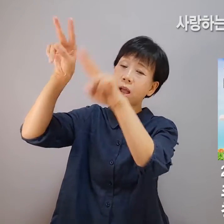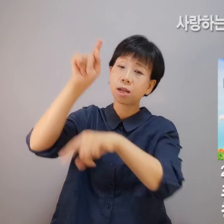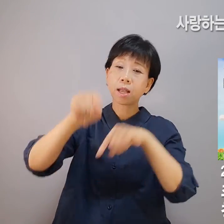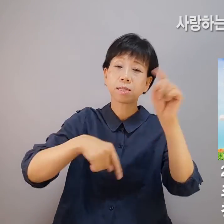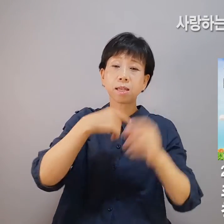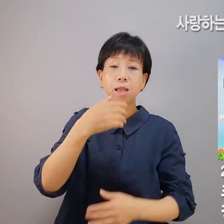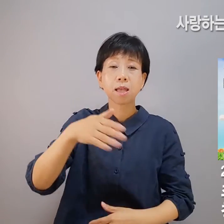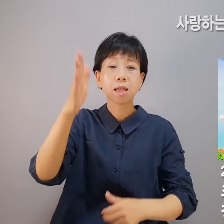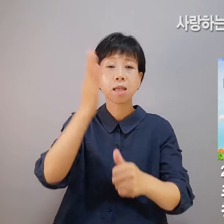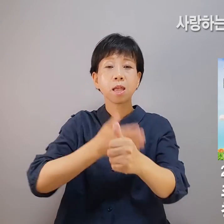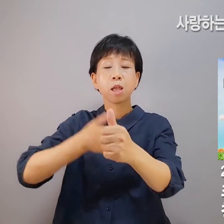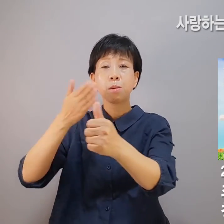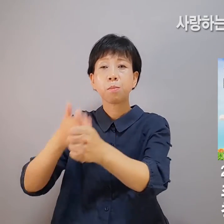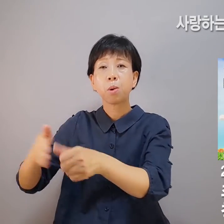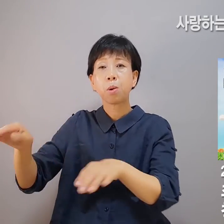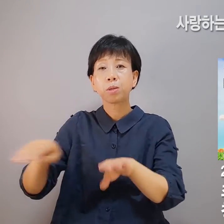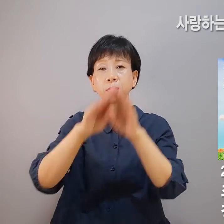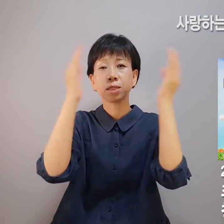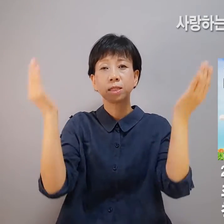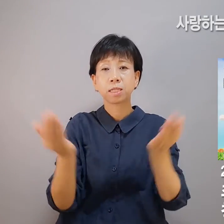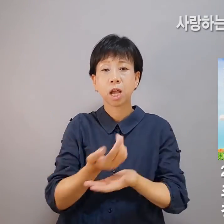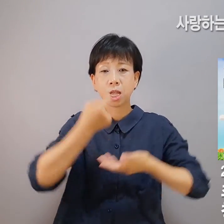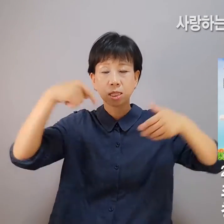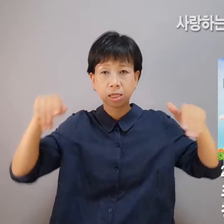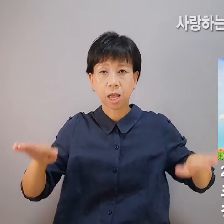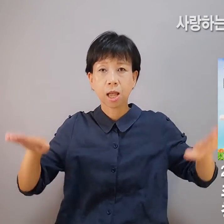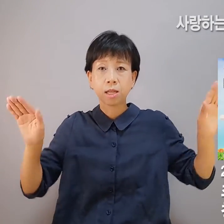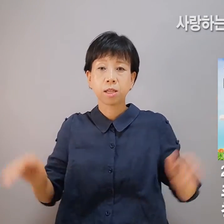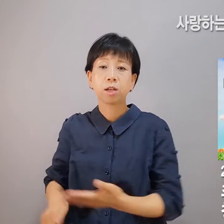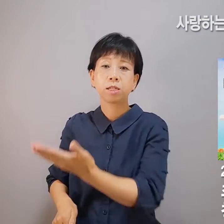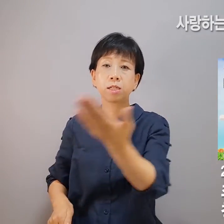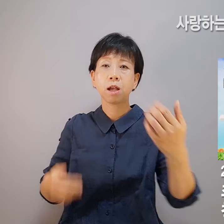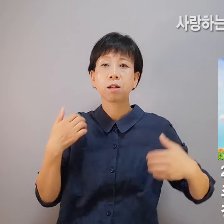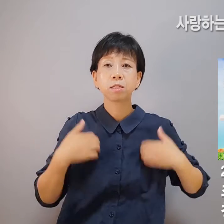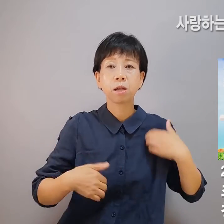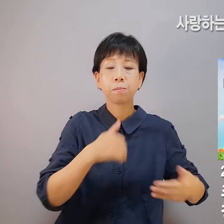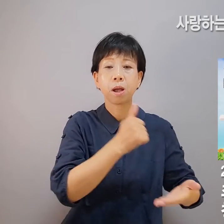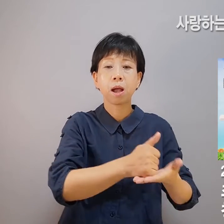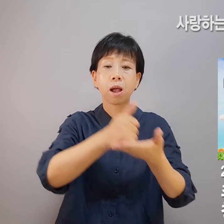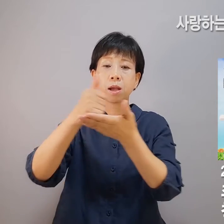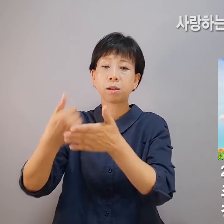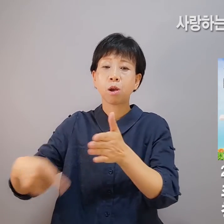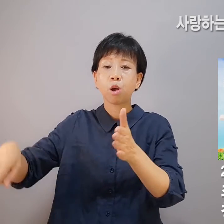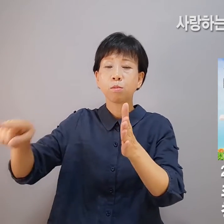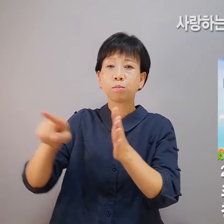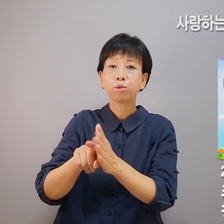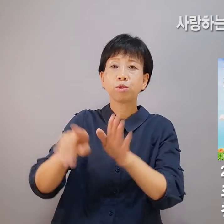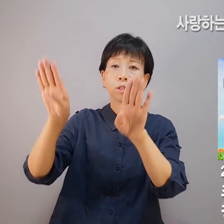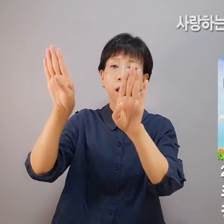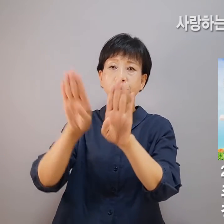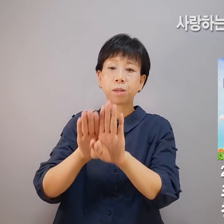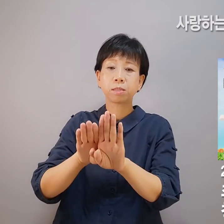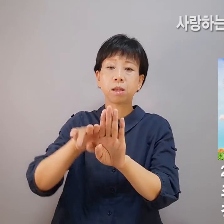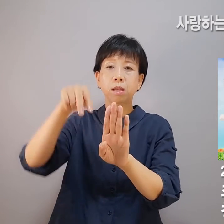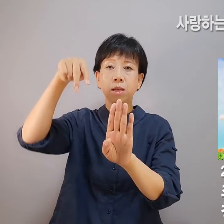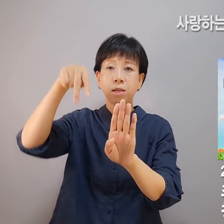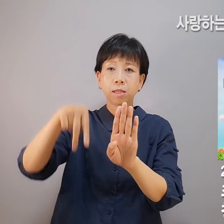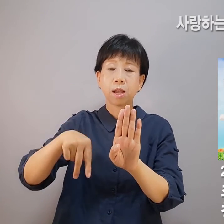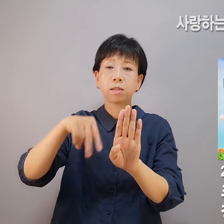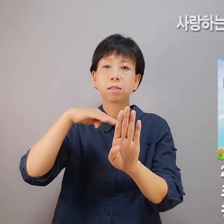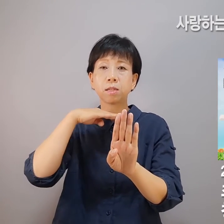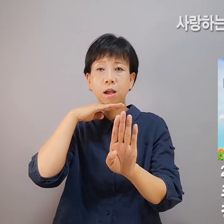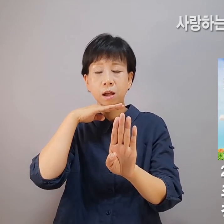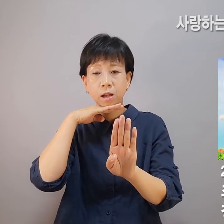천성문만 바라고 나가세. 모든 천사 너희를 영접하러 문